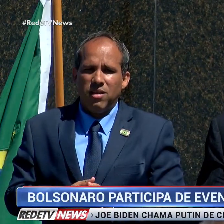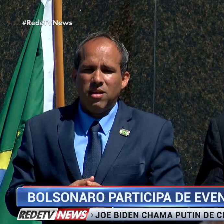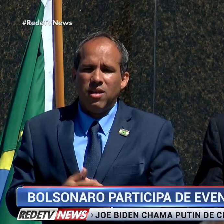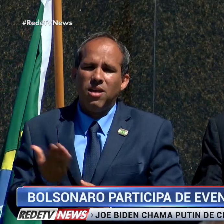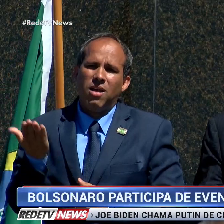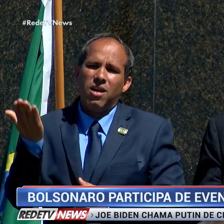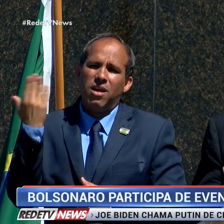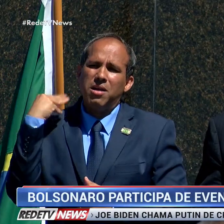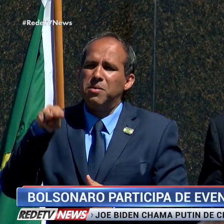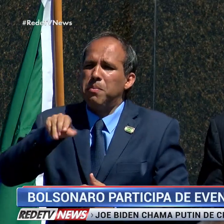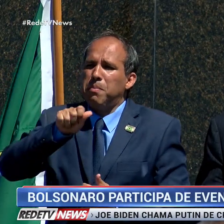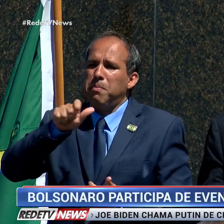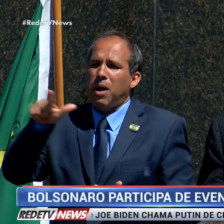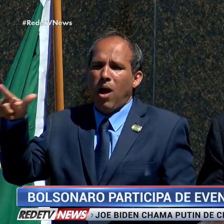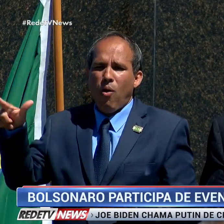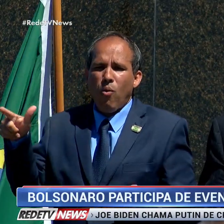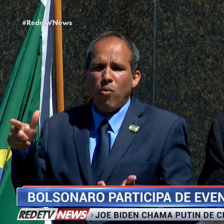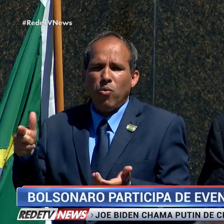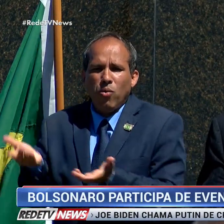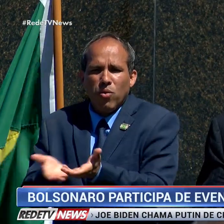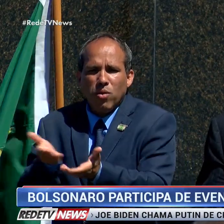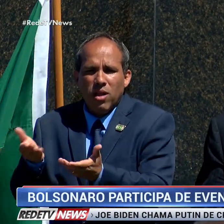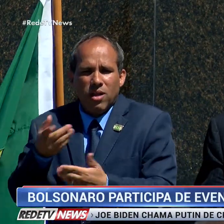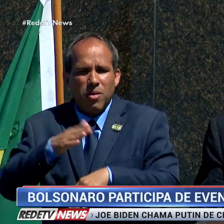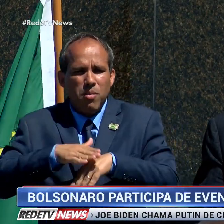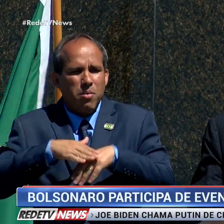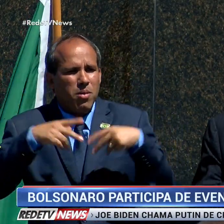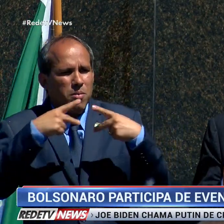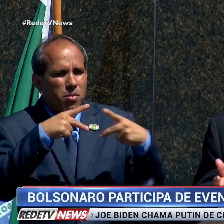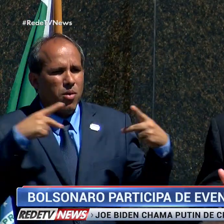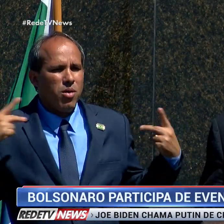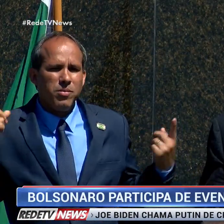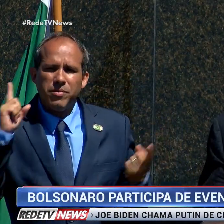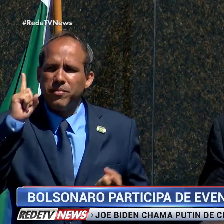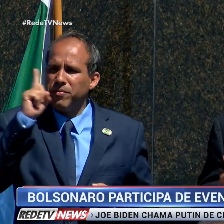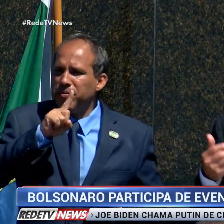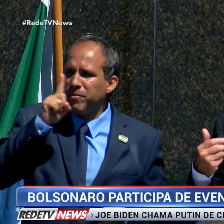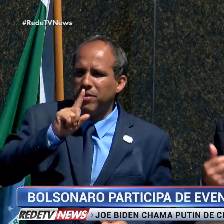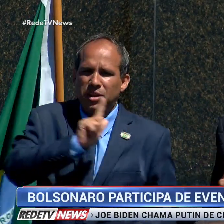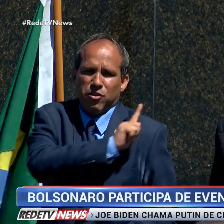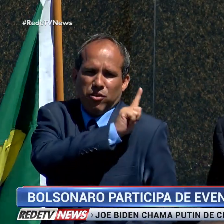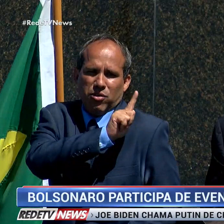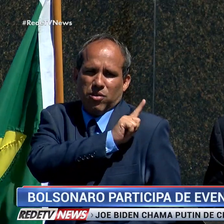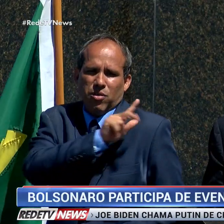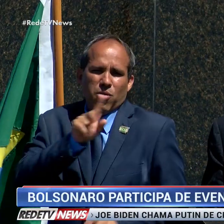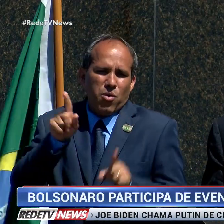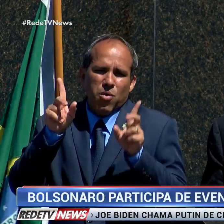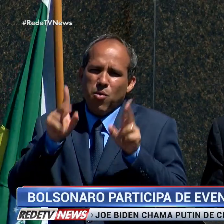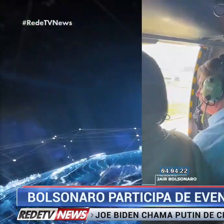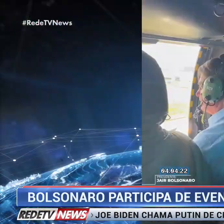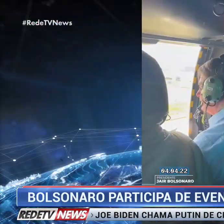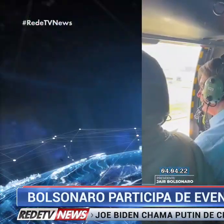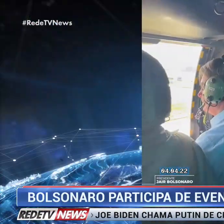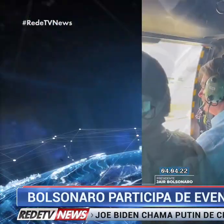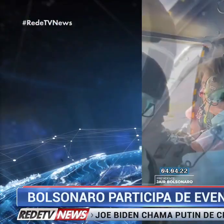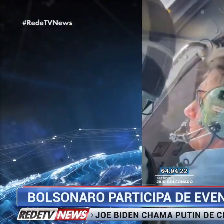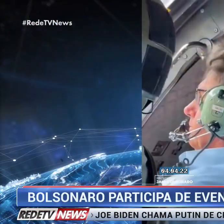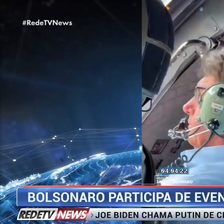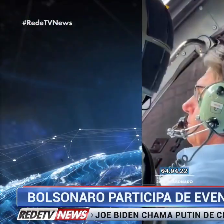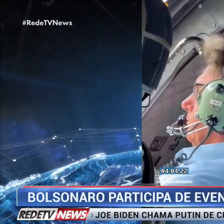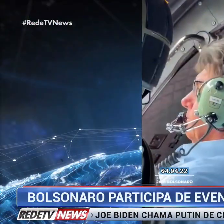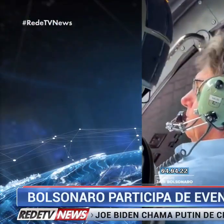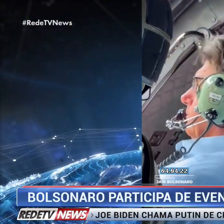mal tratada em nossas mãos, com deficiência de gestão, como assistimos em governos passados? À